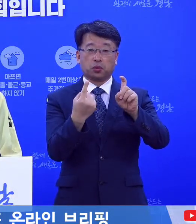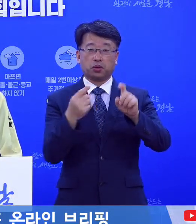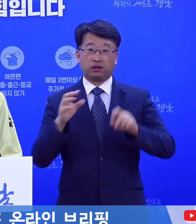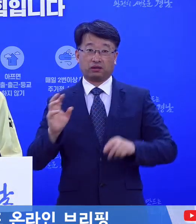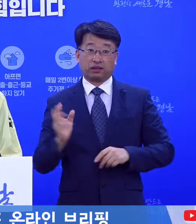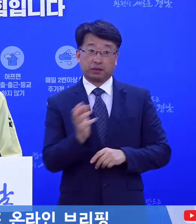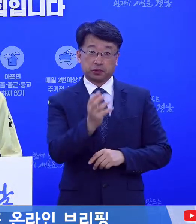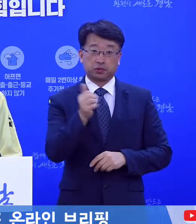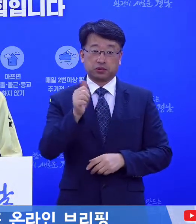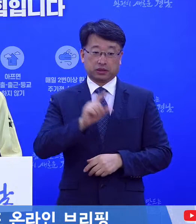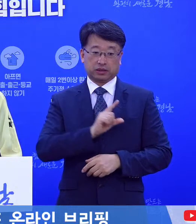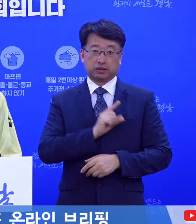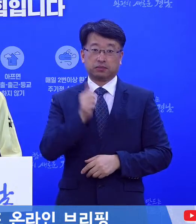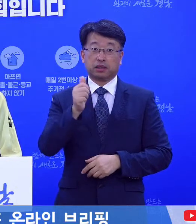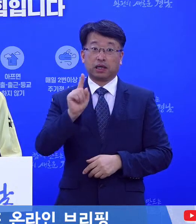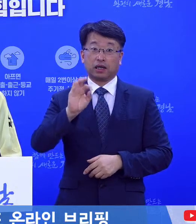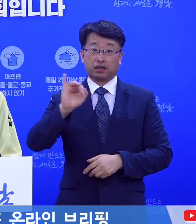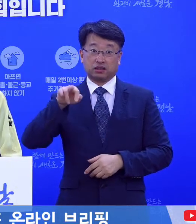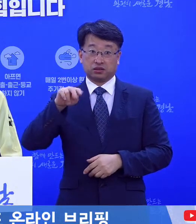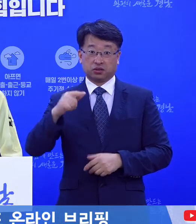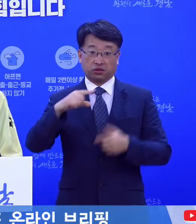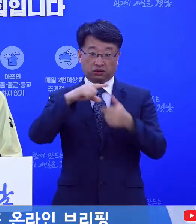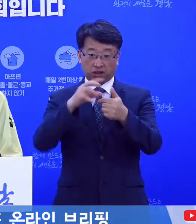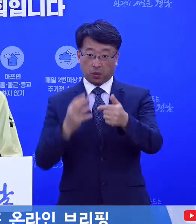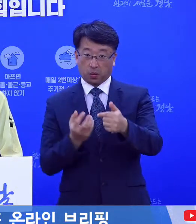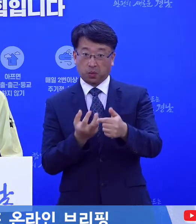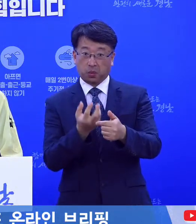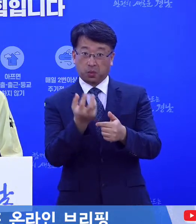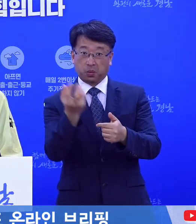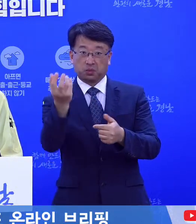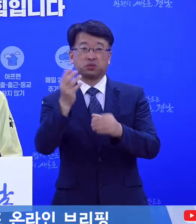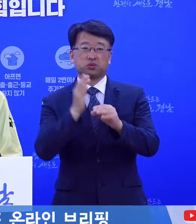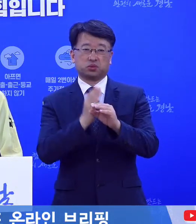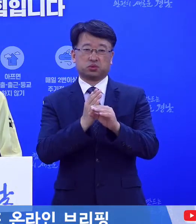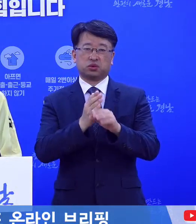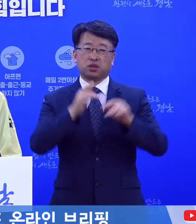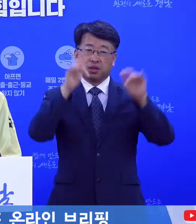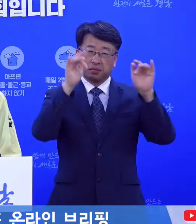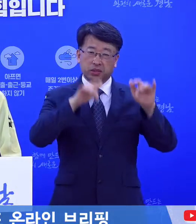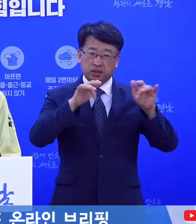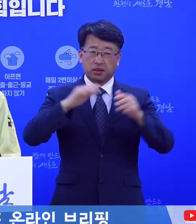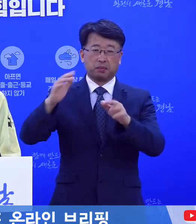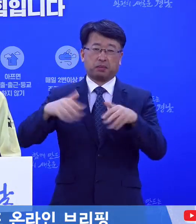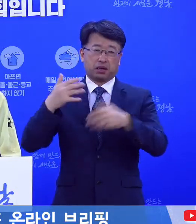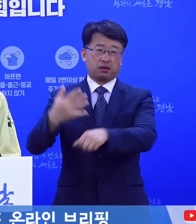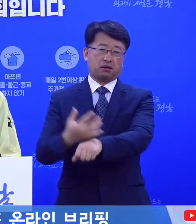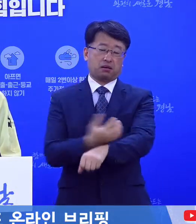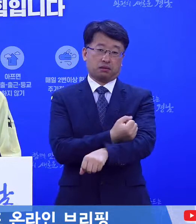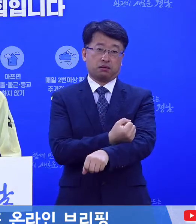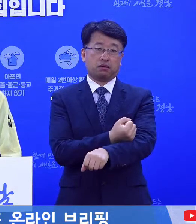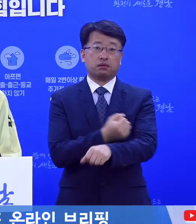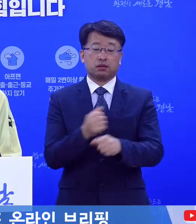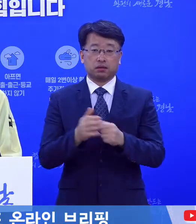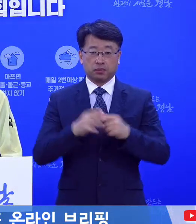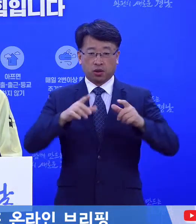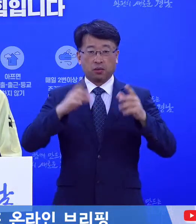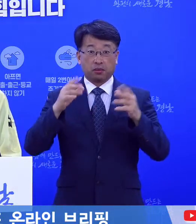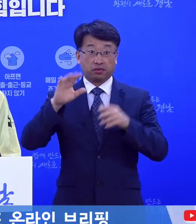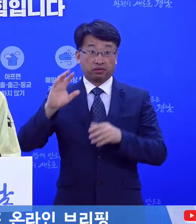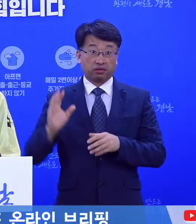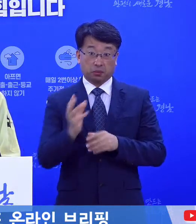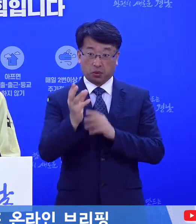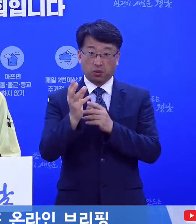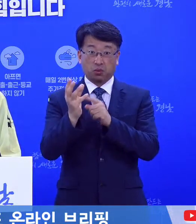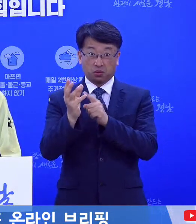하이선이 우리 경남을 지나가고 있습니다. 강풍과 호우의 위험이 남아있는 만큼 태풍의 영향권에서 완전히